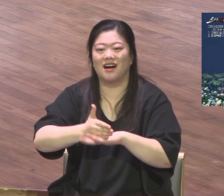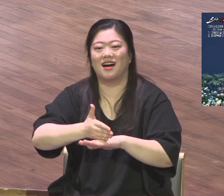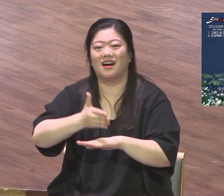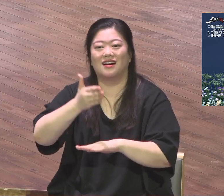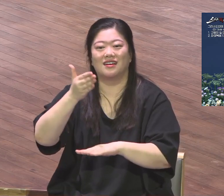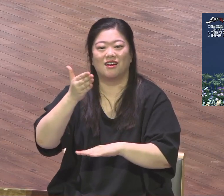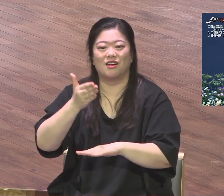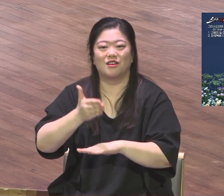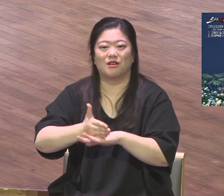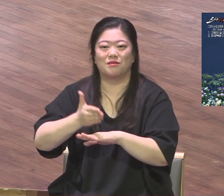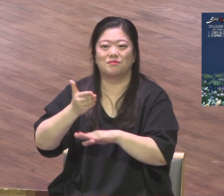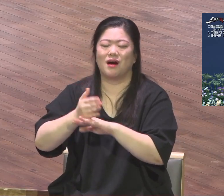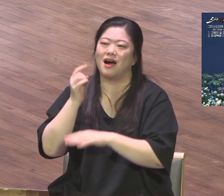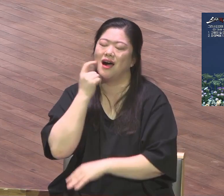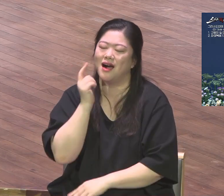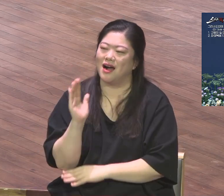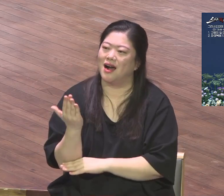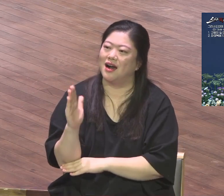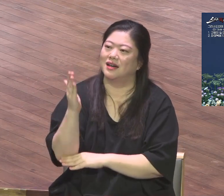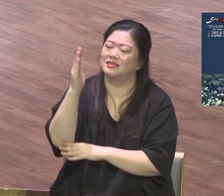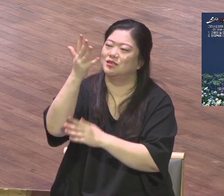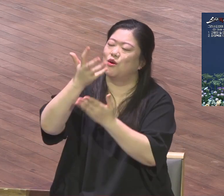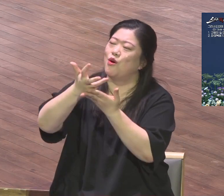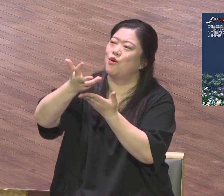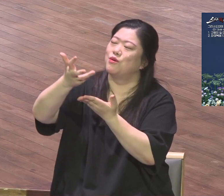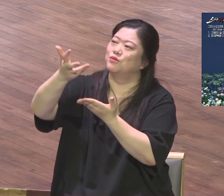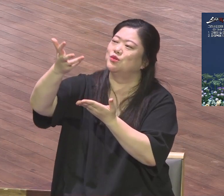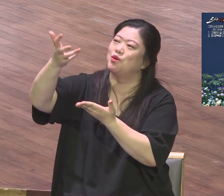감사합니다, 영광